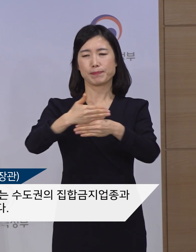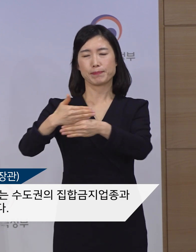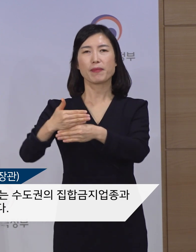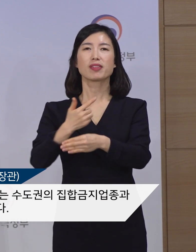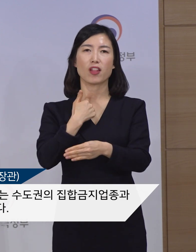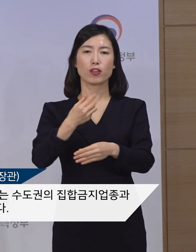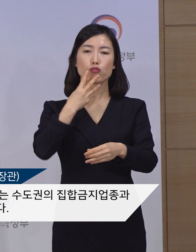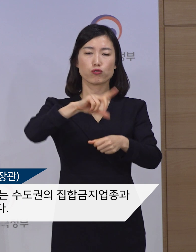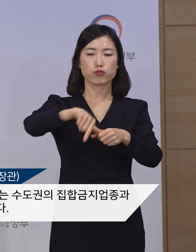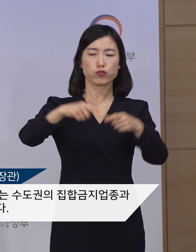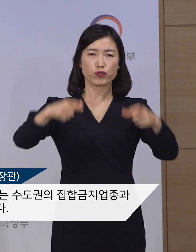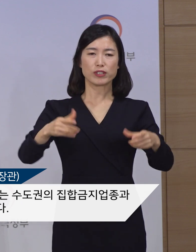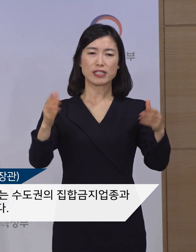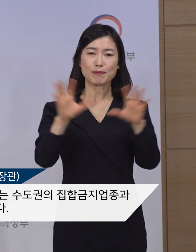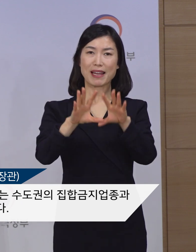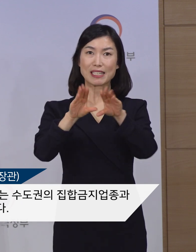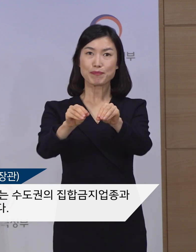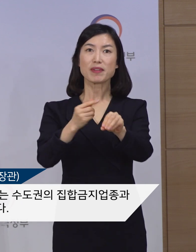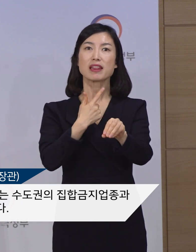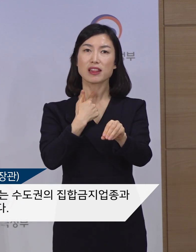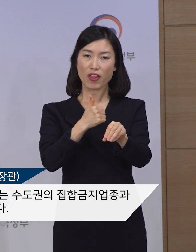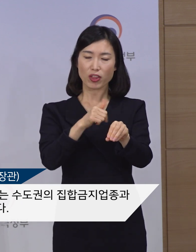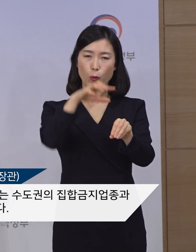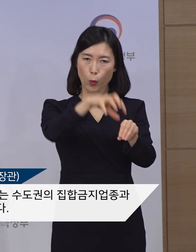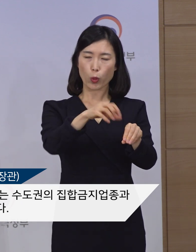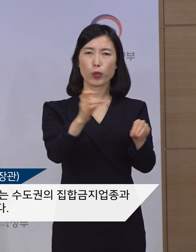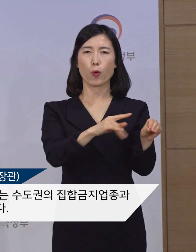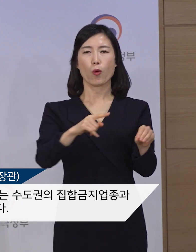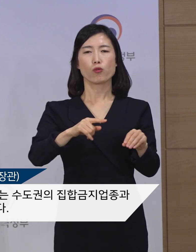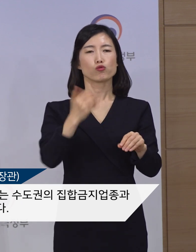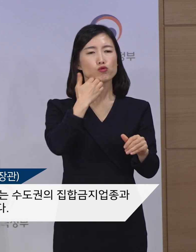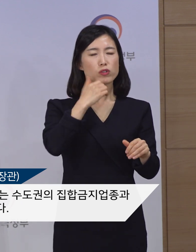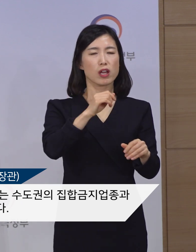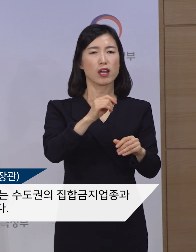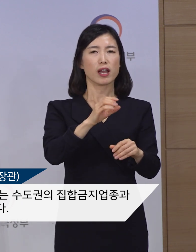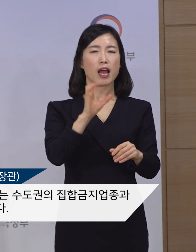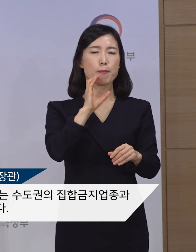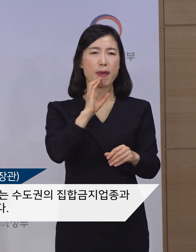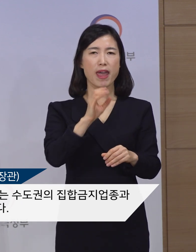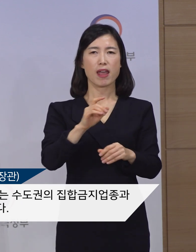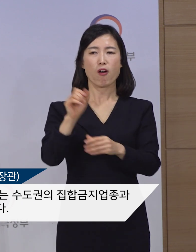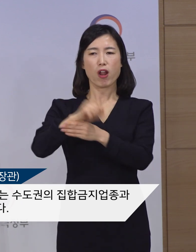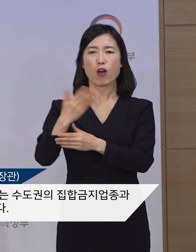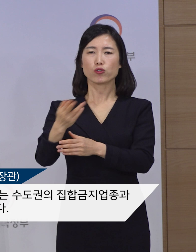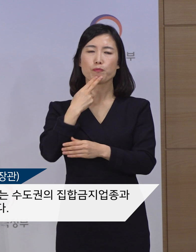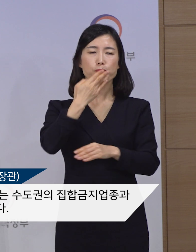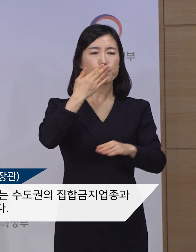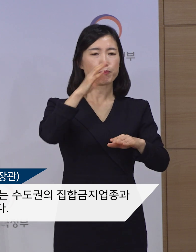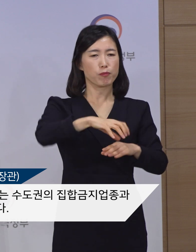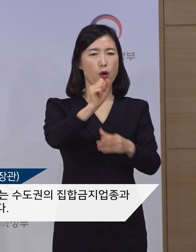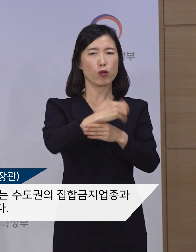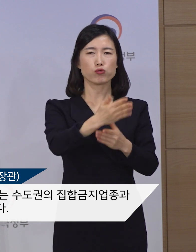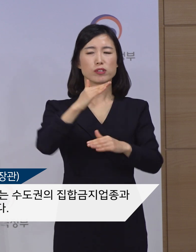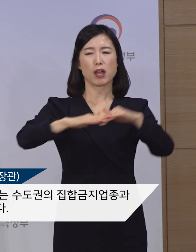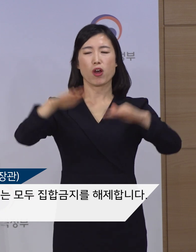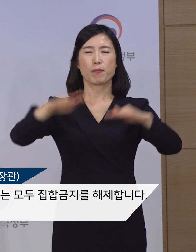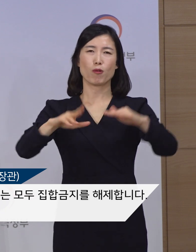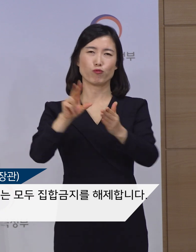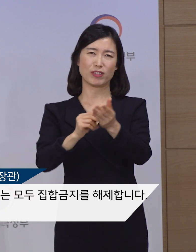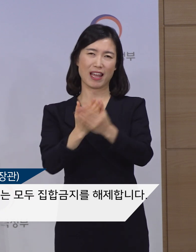못하고 계시는 수도권의 집합금지 업종과 형평성 논란이 큰 카페에 대해서 우선